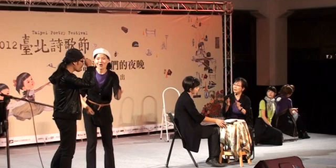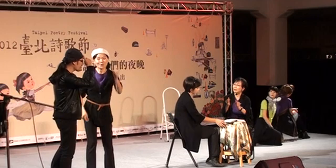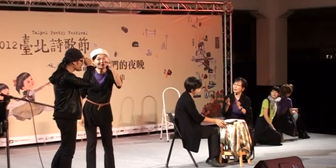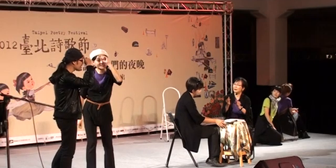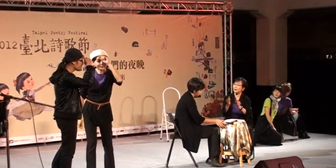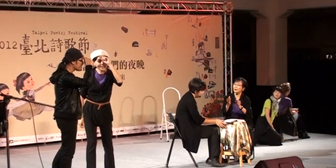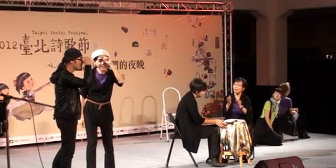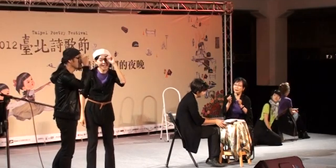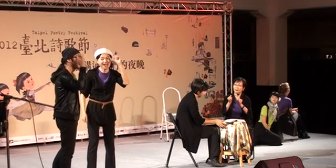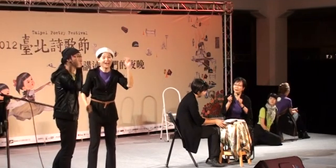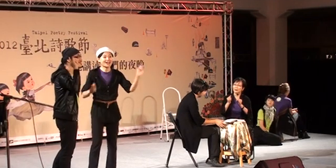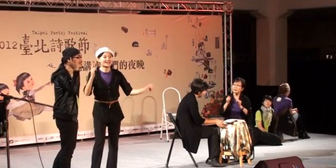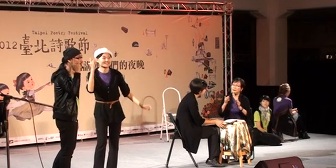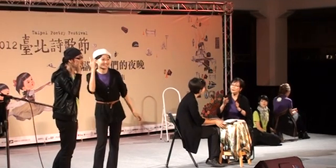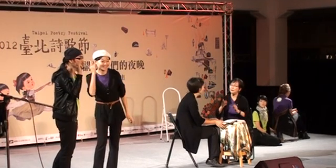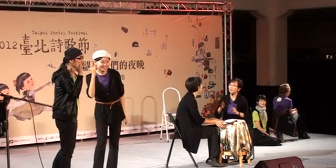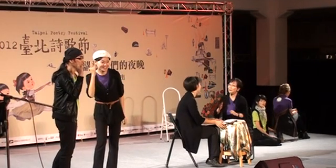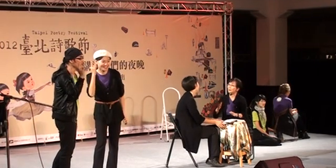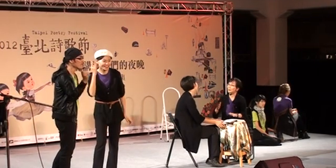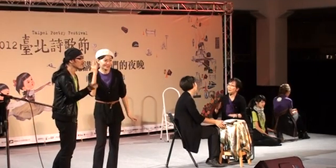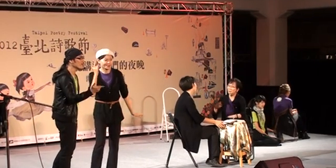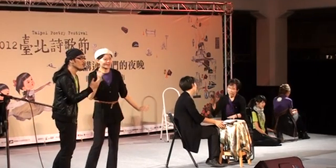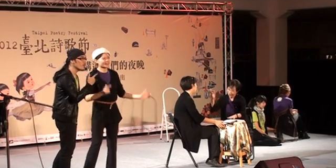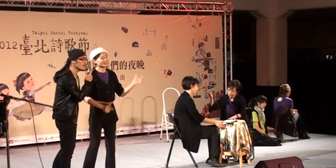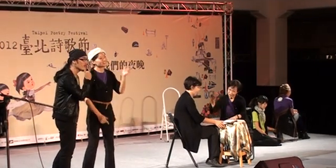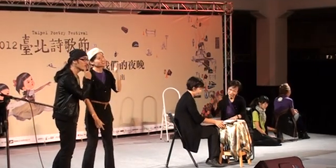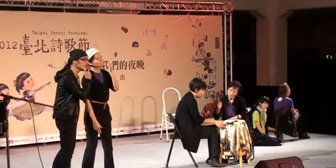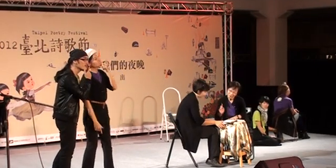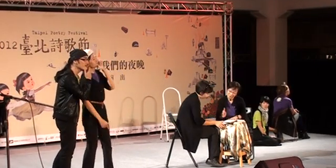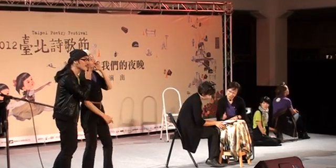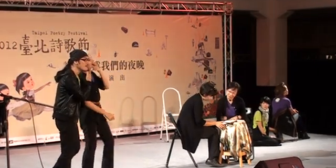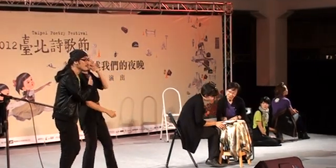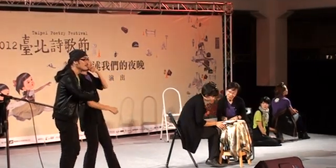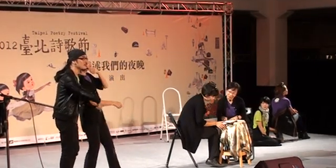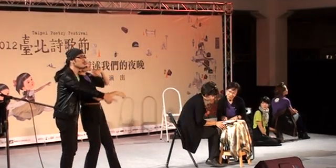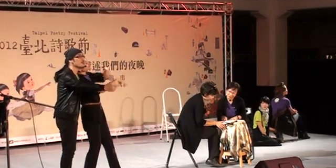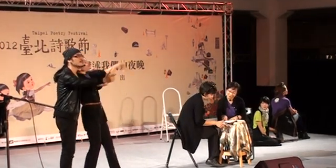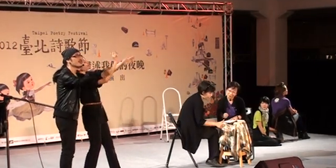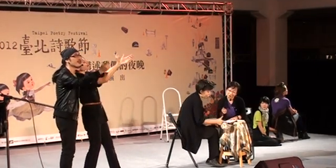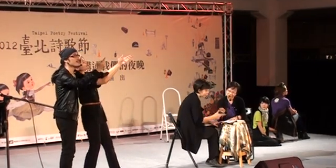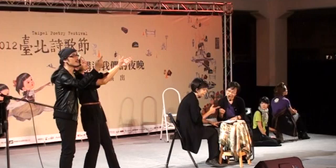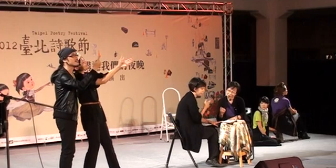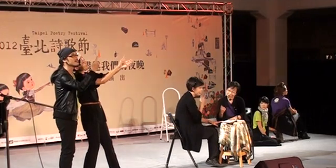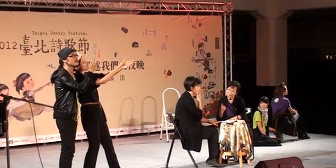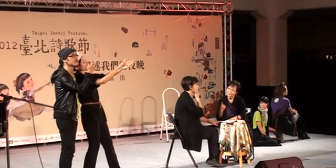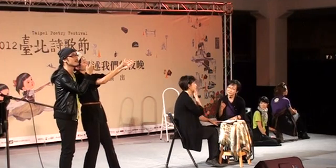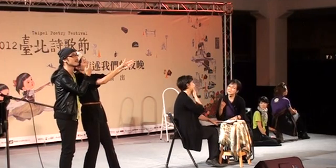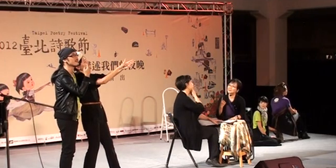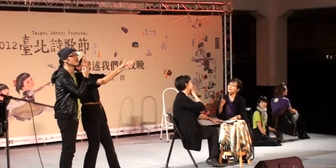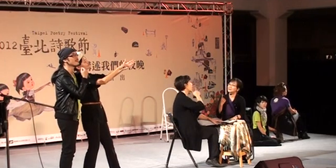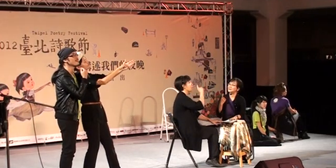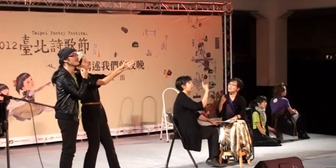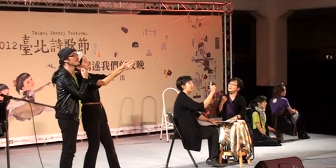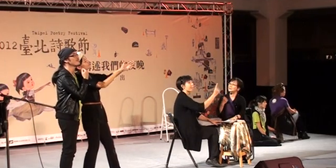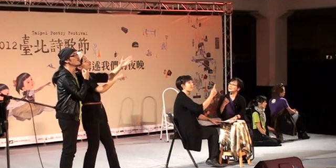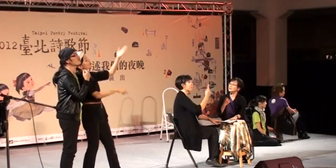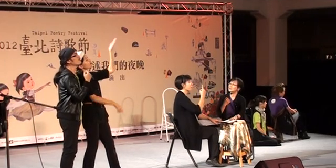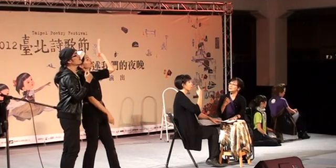望和等待之中微笑着一一翩然来临，不也都